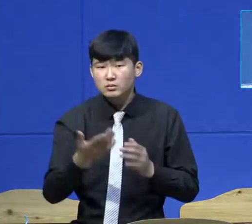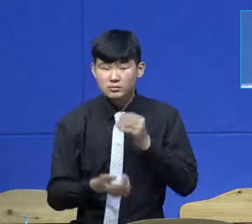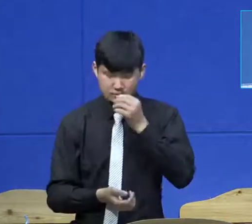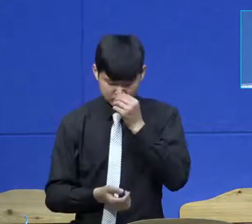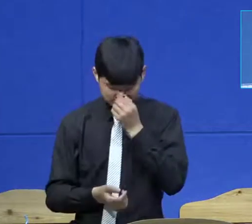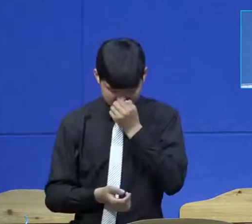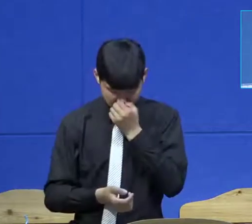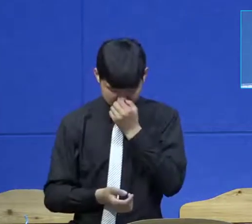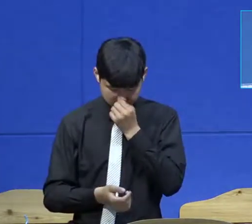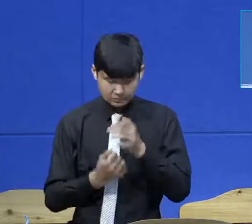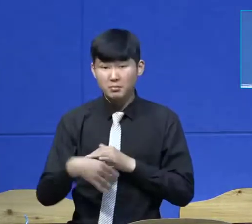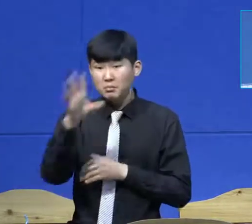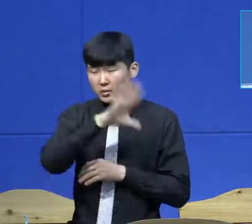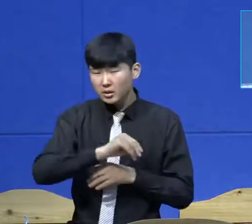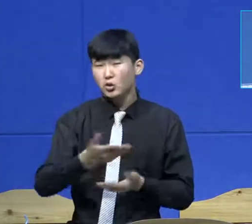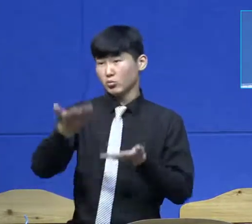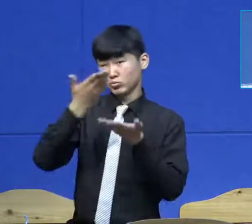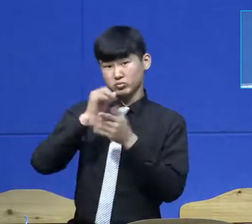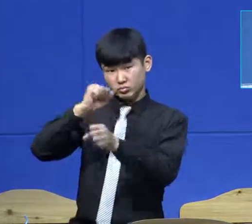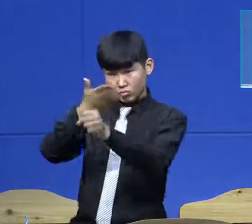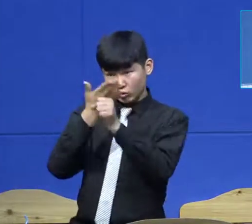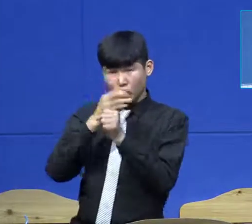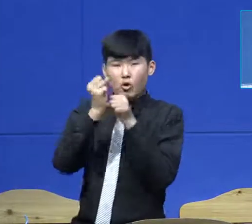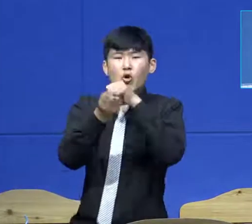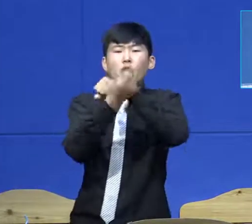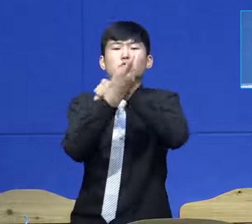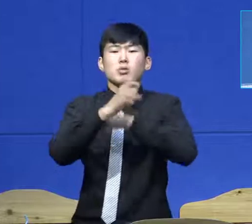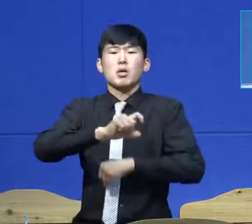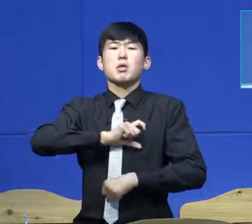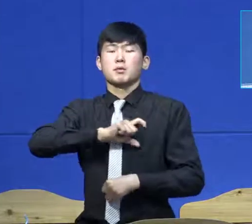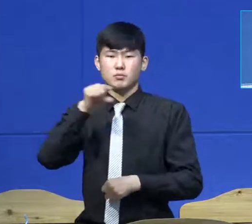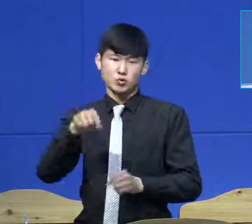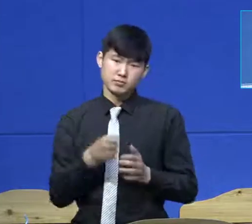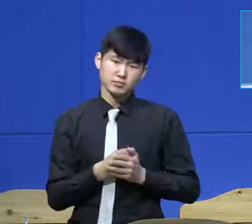Бид нарт өгсөн үүрэг онцгой эрх энэ бол.